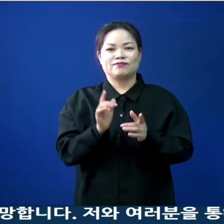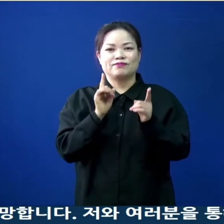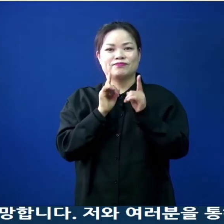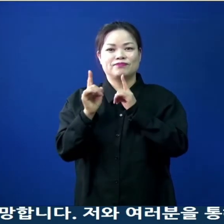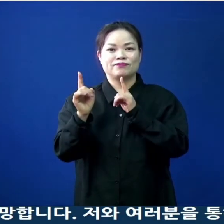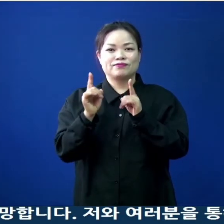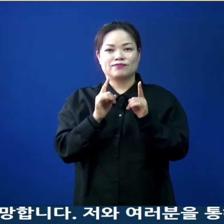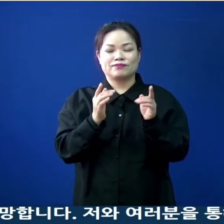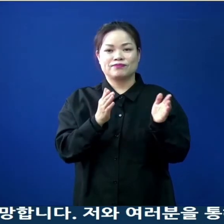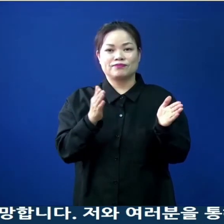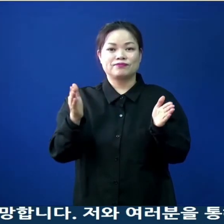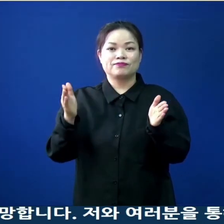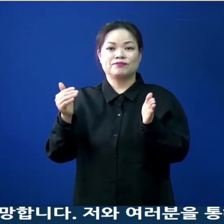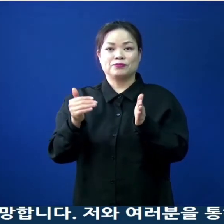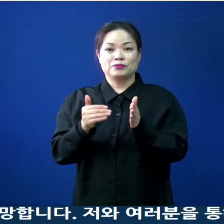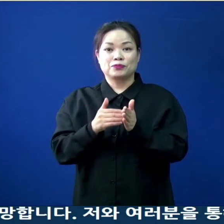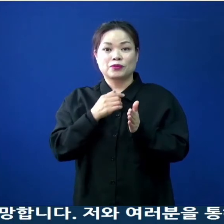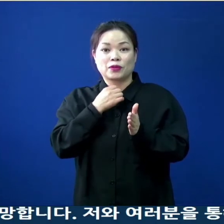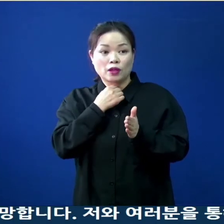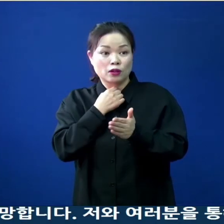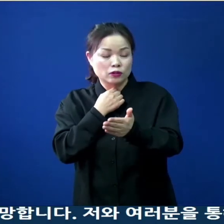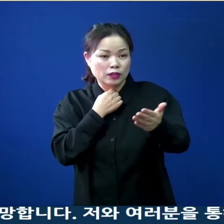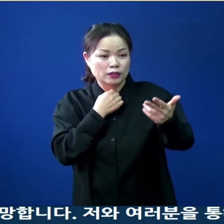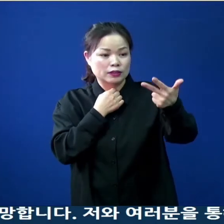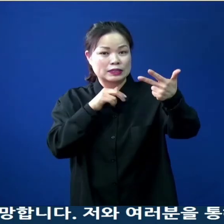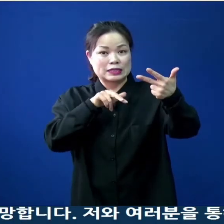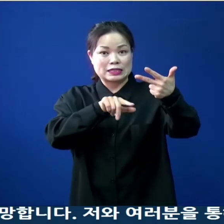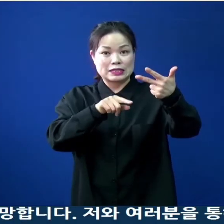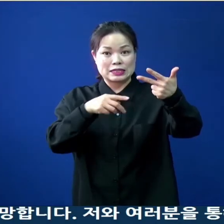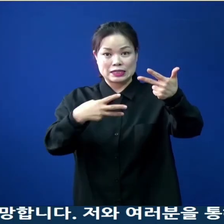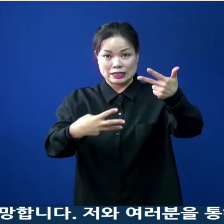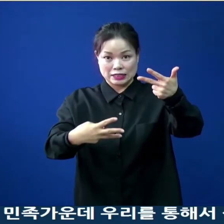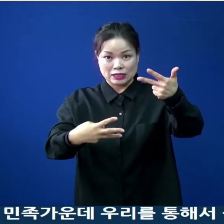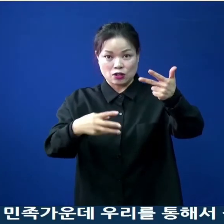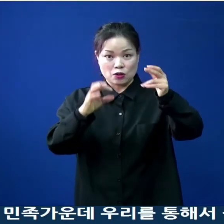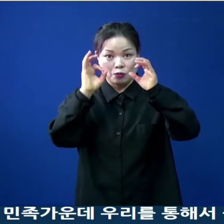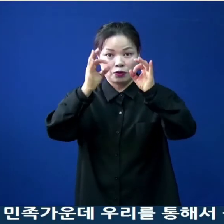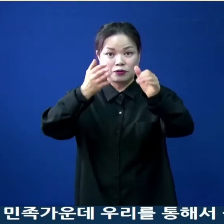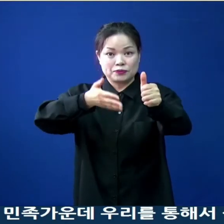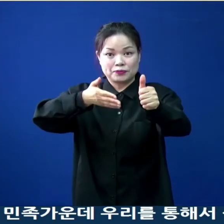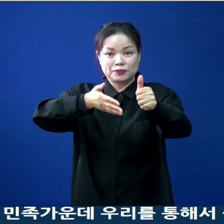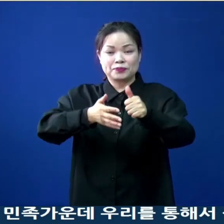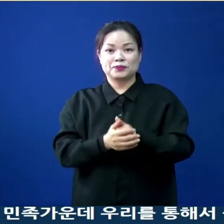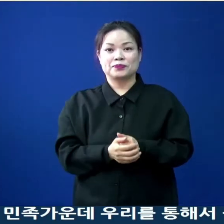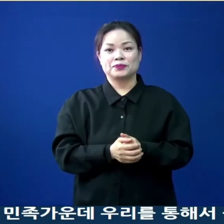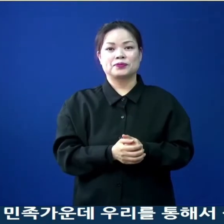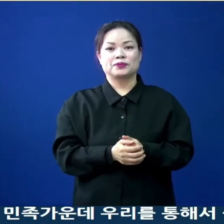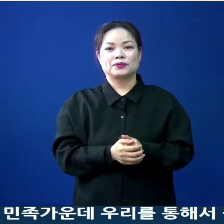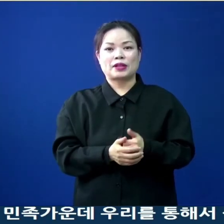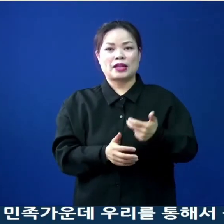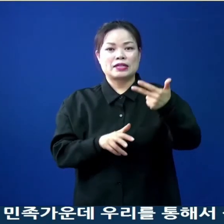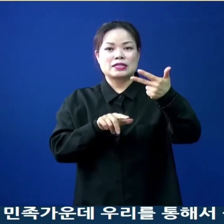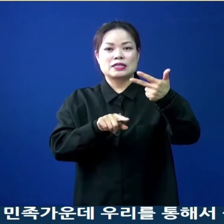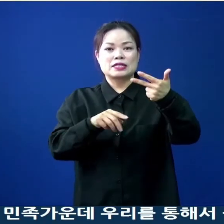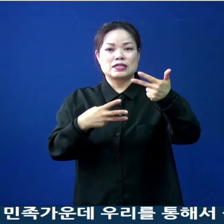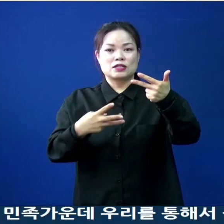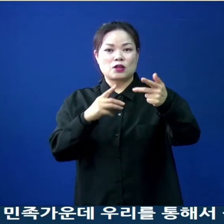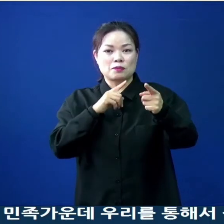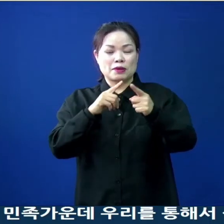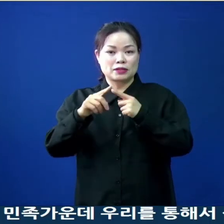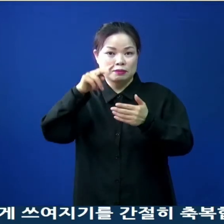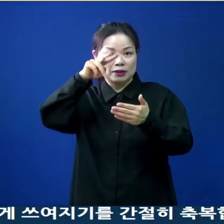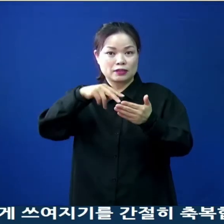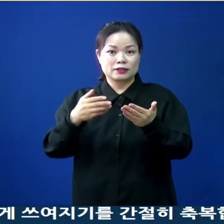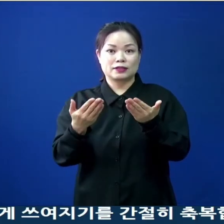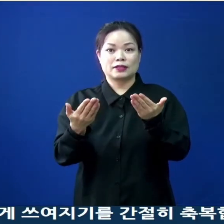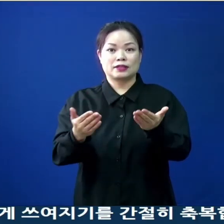말씀을 정리하겠습니다. 여러분 7절을 한번 보시기 바랍니다. 제가 7절 말씀을